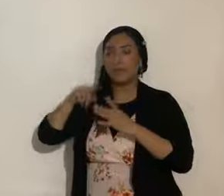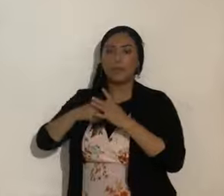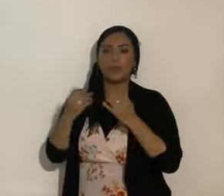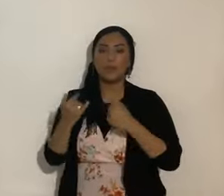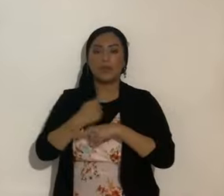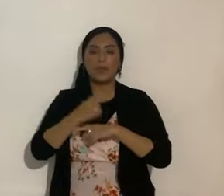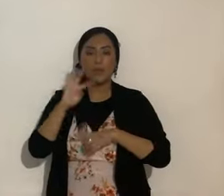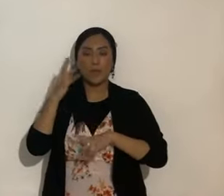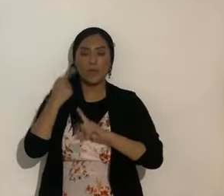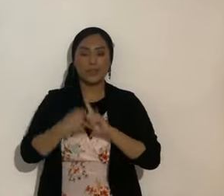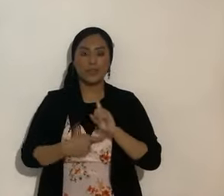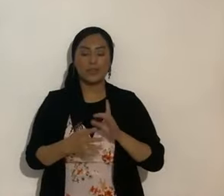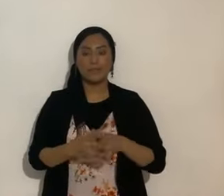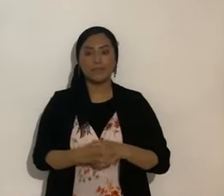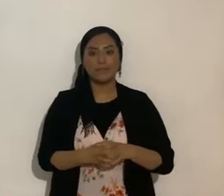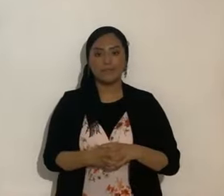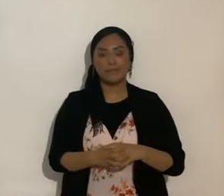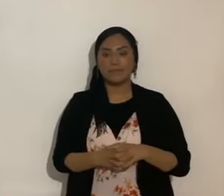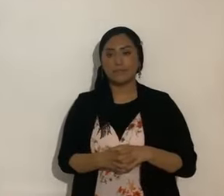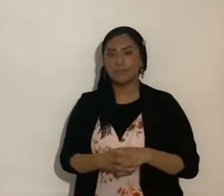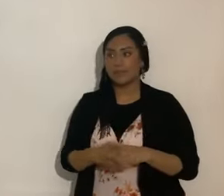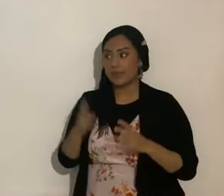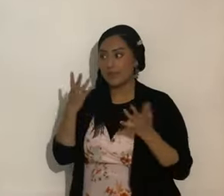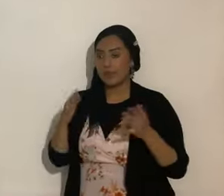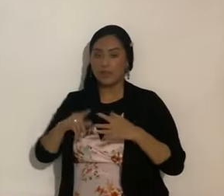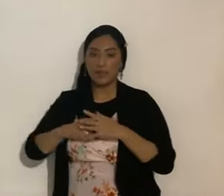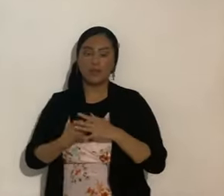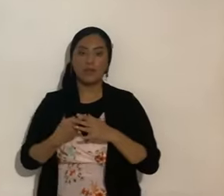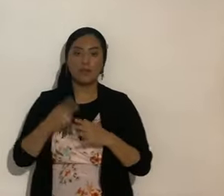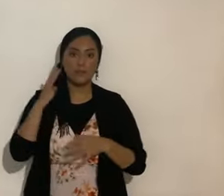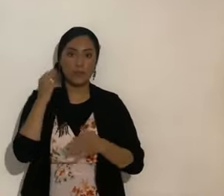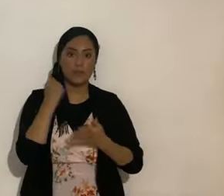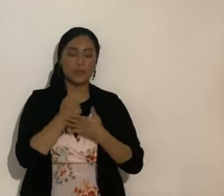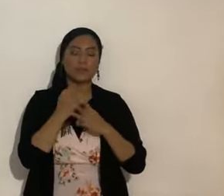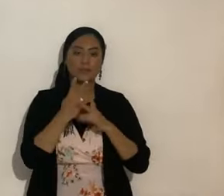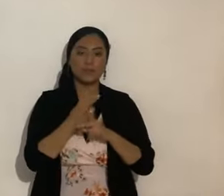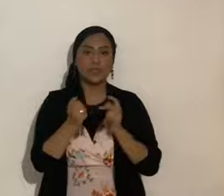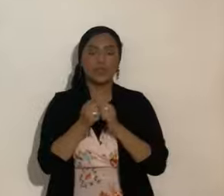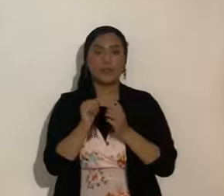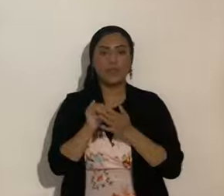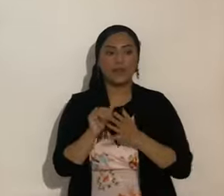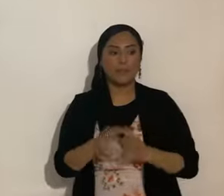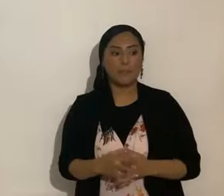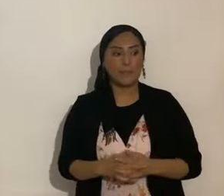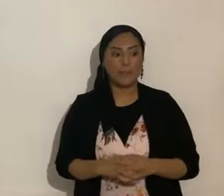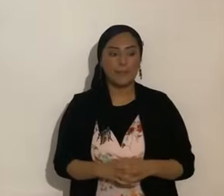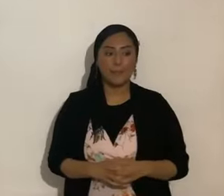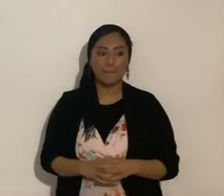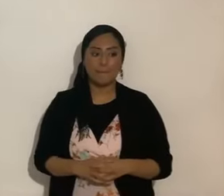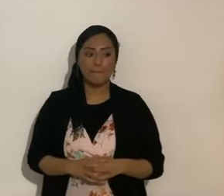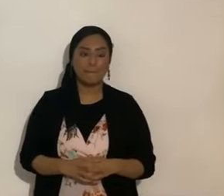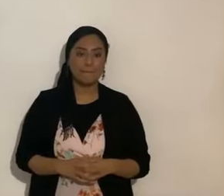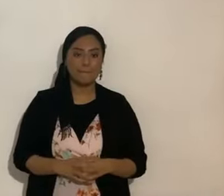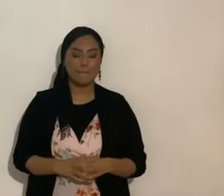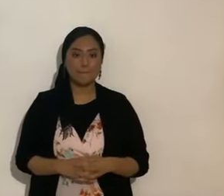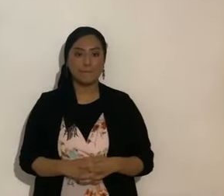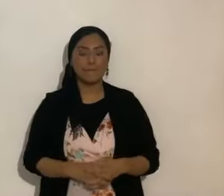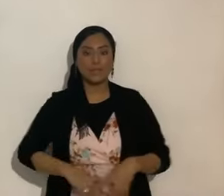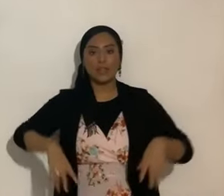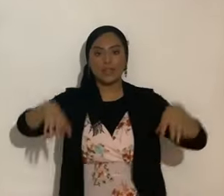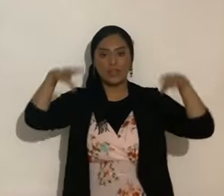cuarto mes, ¿sí? Hebreo, y miren que va a iniciar el cuarto sello, cuidado con eso. Entonces, a ver, voy a redondear la